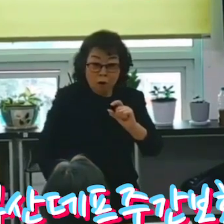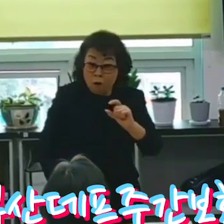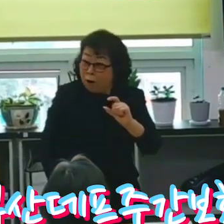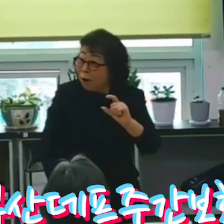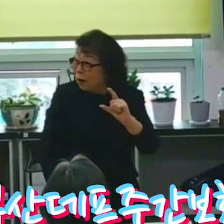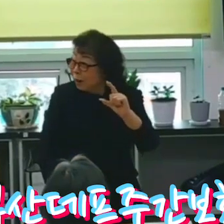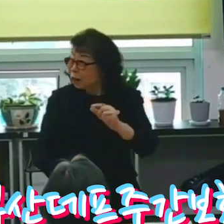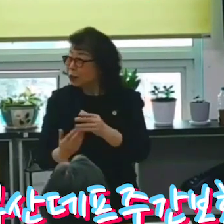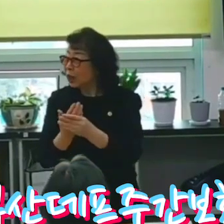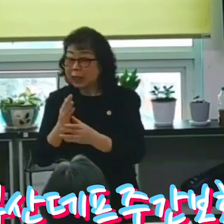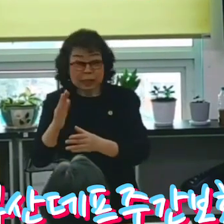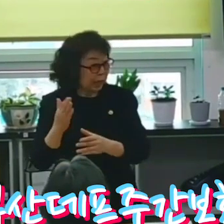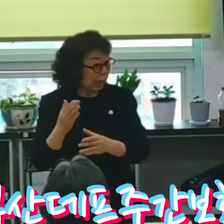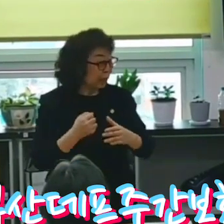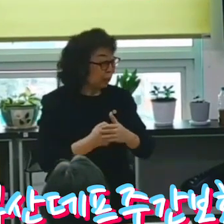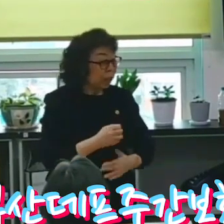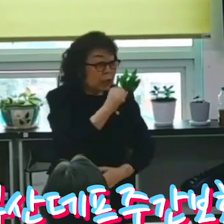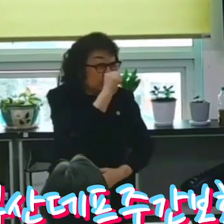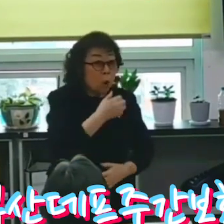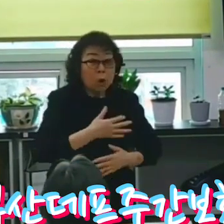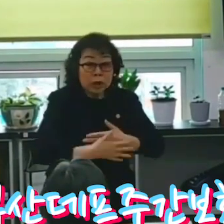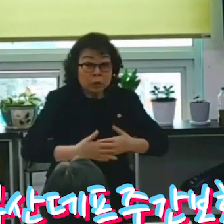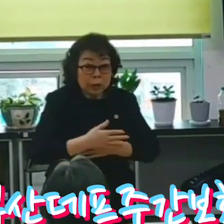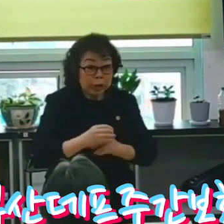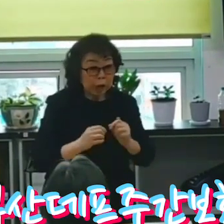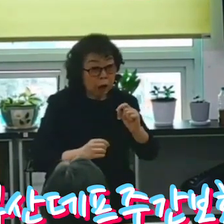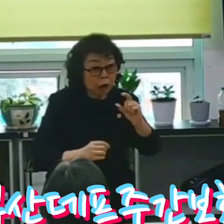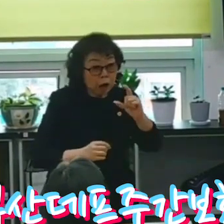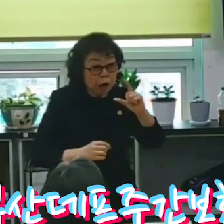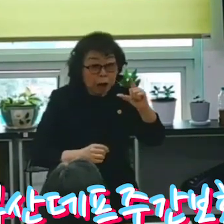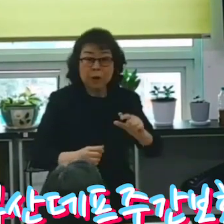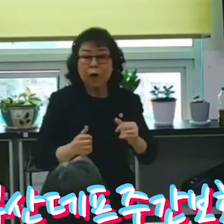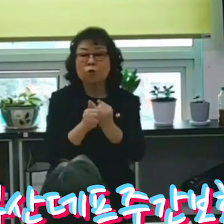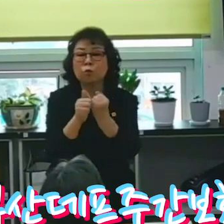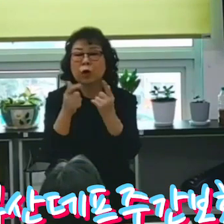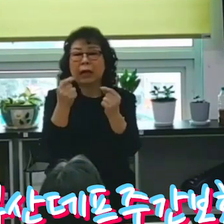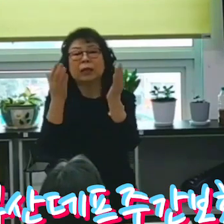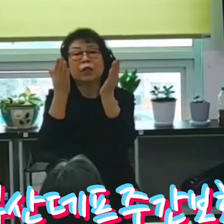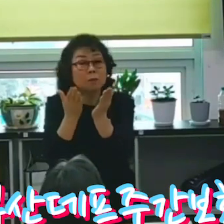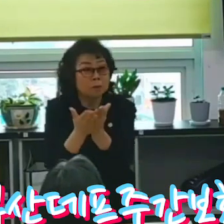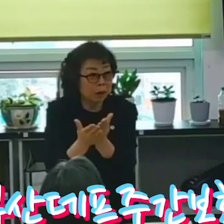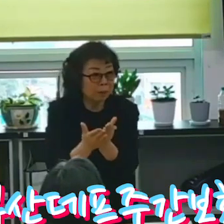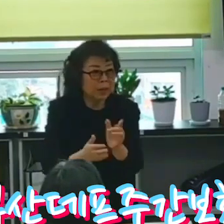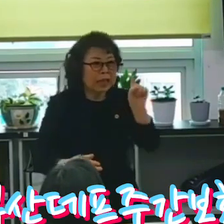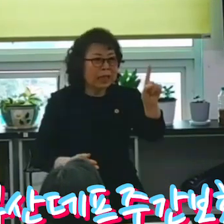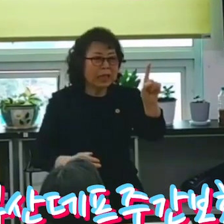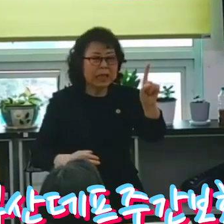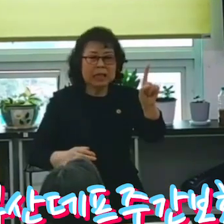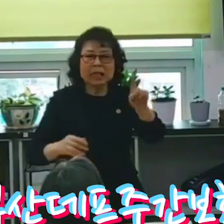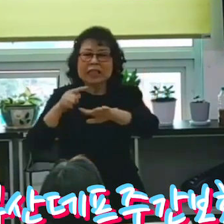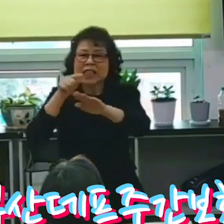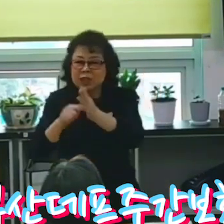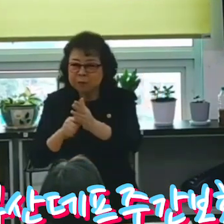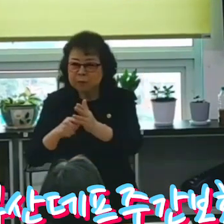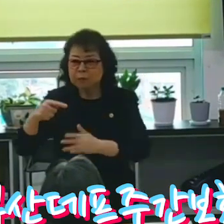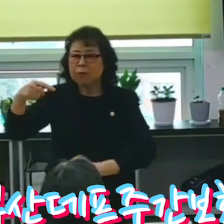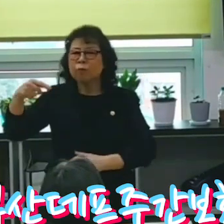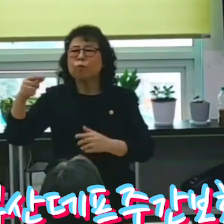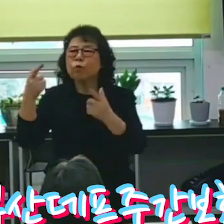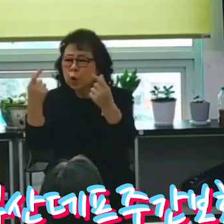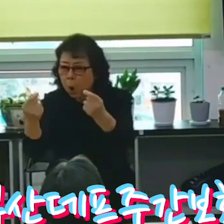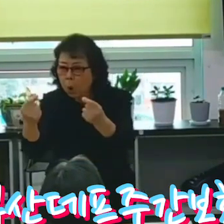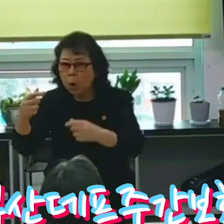예, 이렇게 좋은 기운이 생기면 부부가 같은 마음, 이것을 저번에 일심동체라고 했습니다.